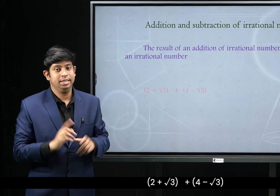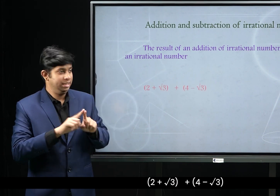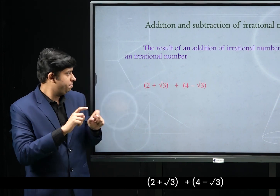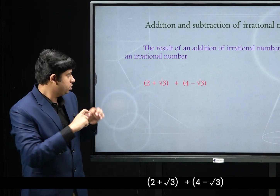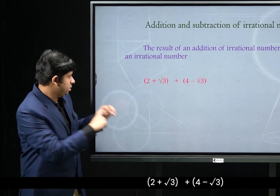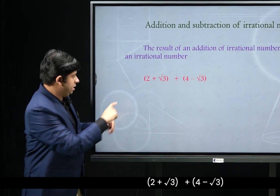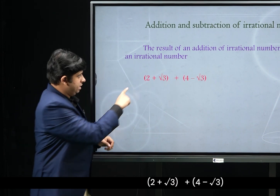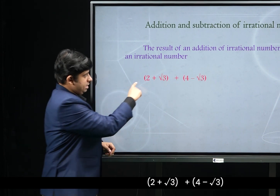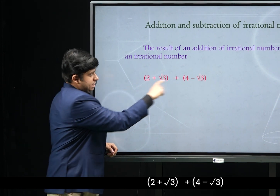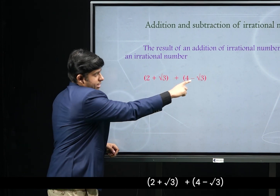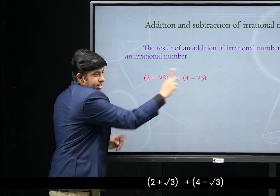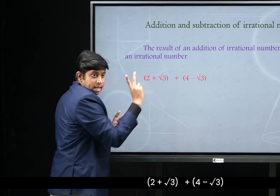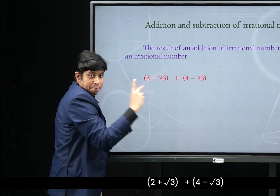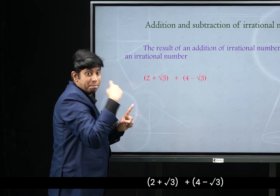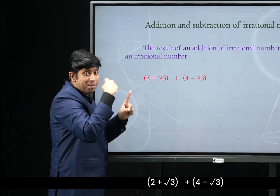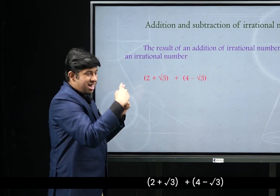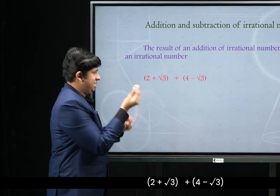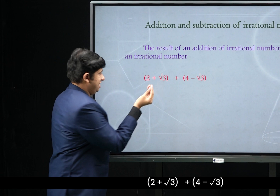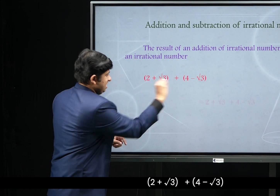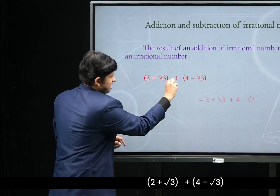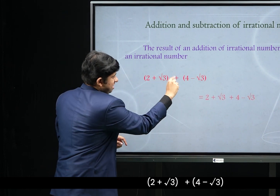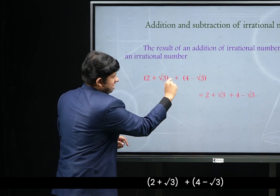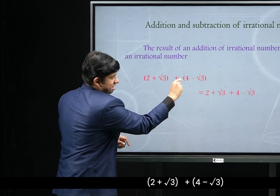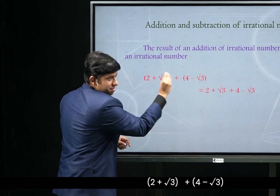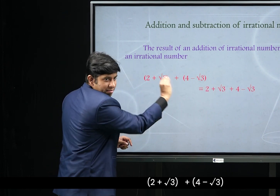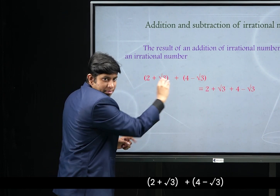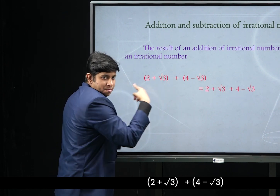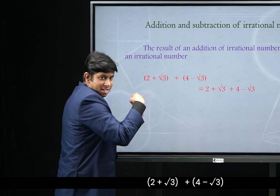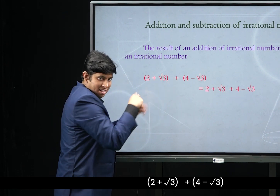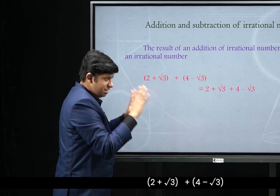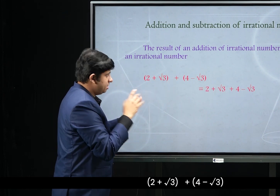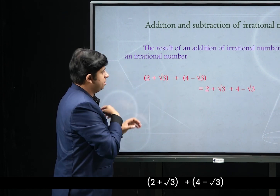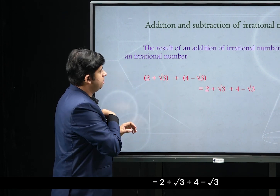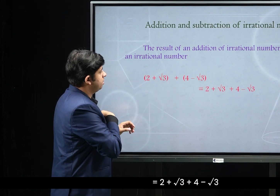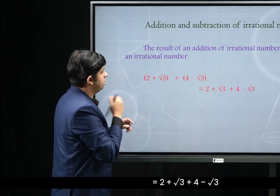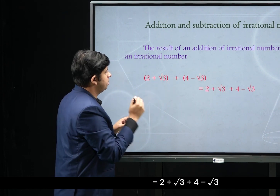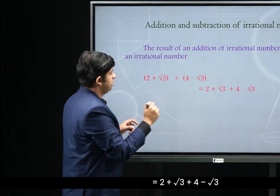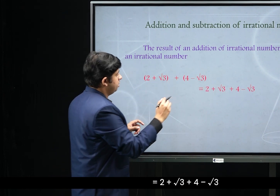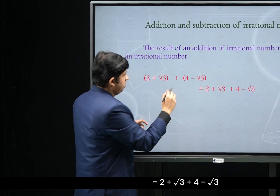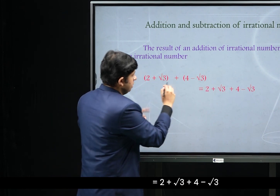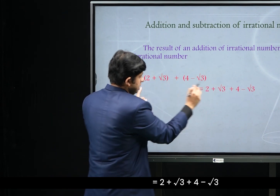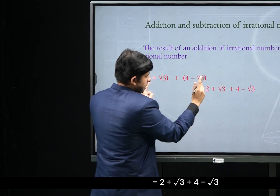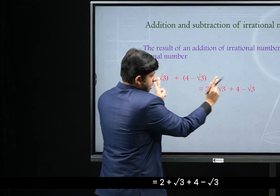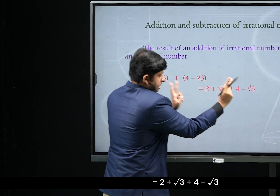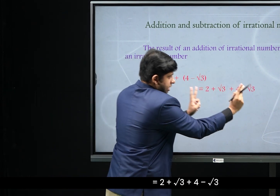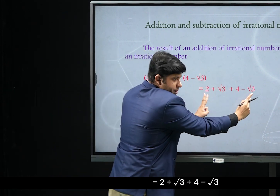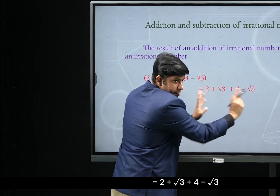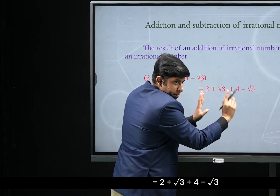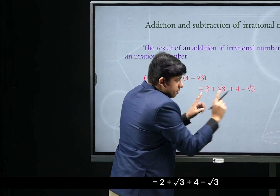2 + ವರ್ಗಮೂಲ 3 + 4 - ವರ್ಗಮೂಲ 3 2 + ವರ್ಗಮೂಲ 3 +